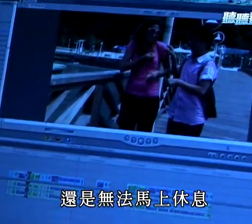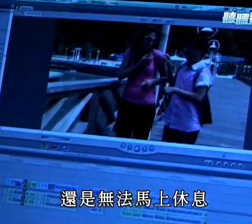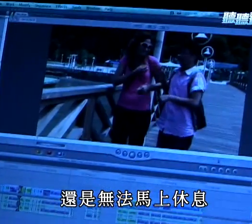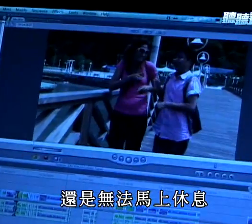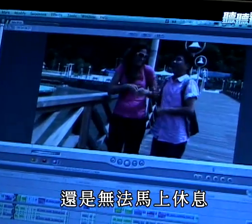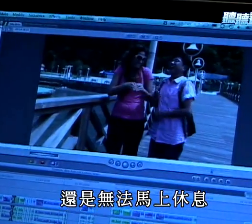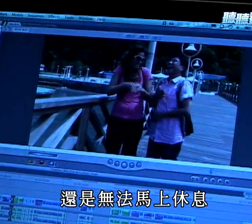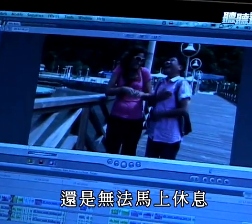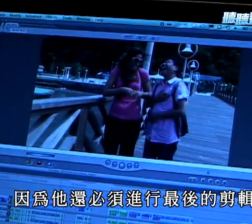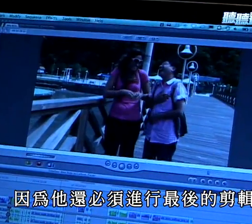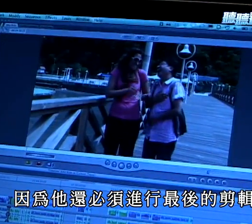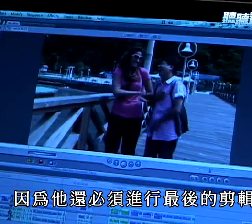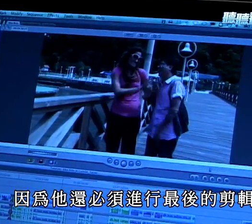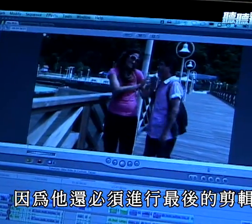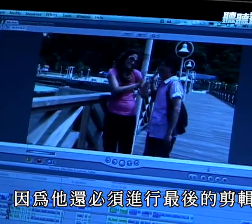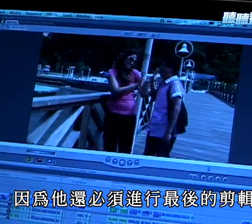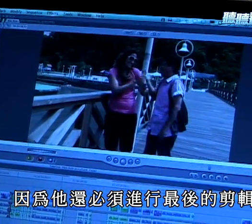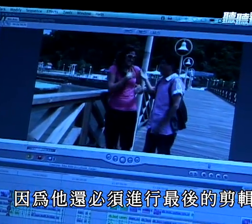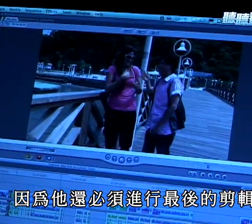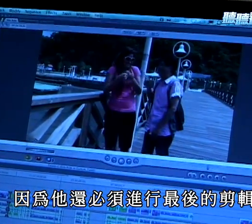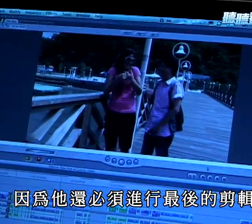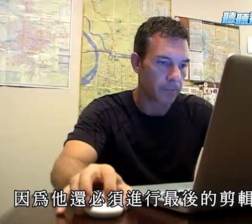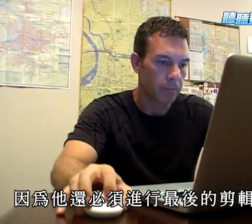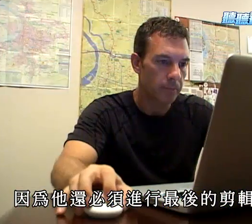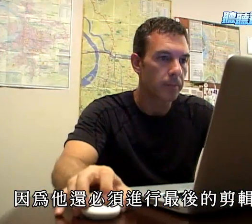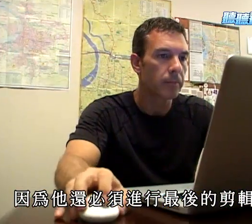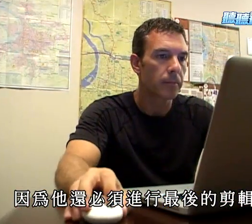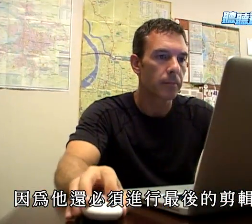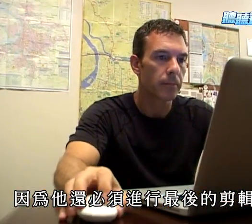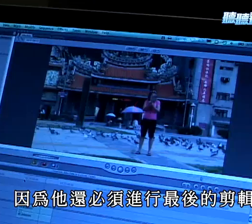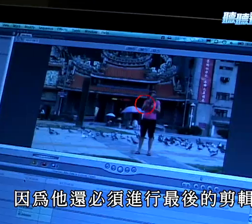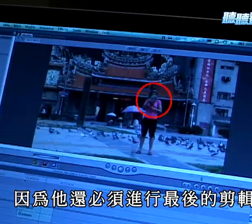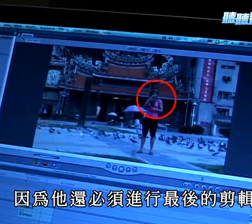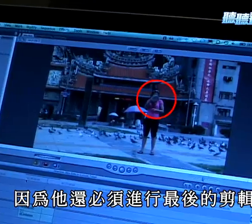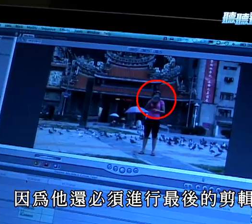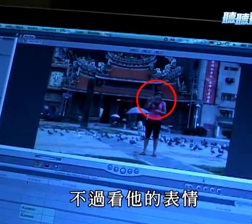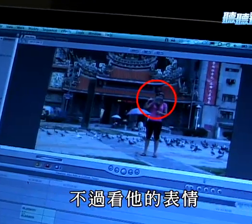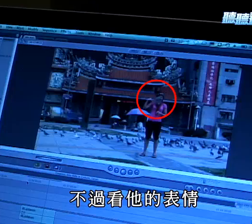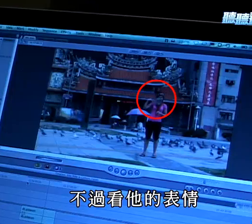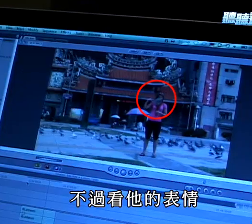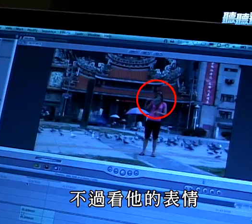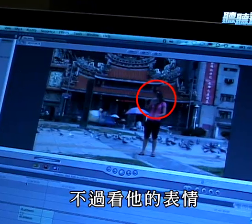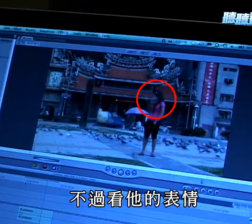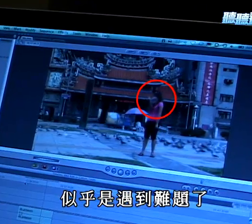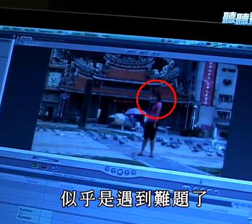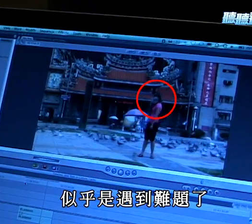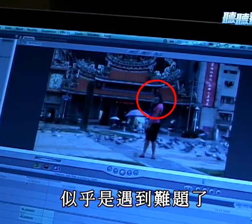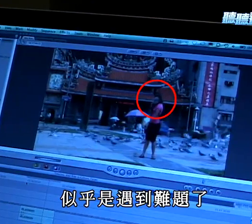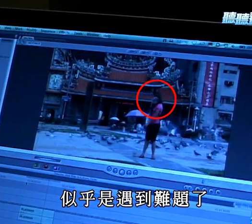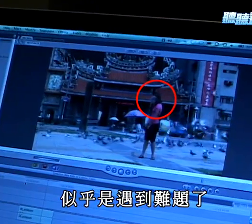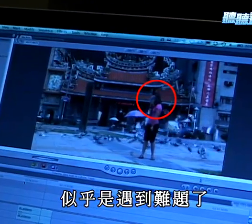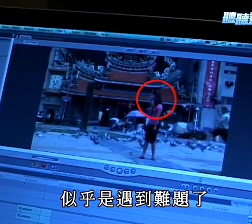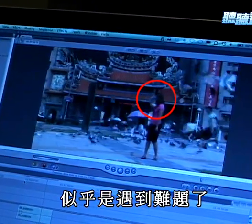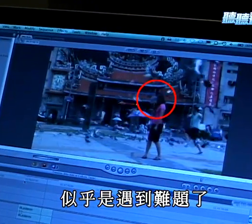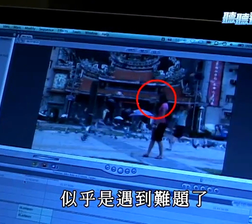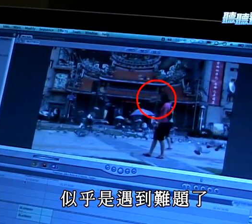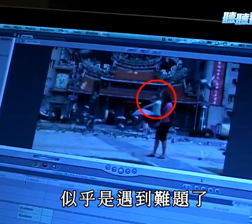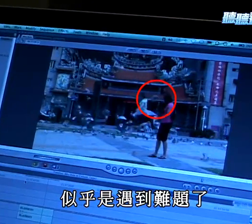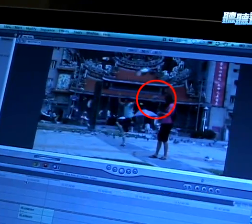息，因为啊，他还必须进行最后的剪辑。不过看他的表情，似乎是遇到难题